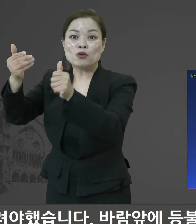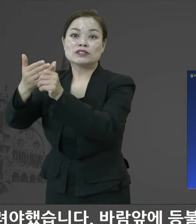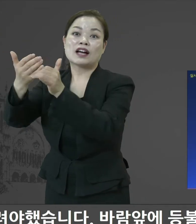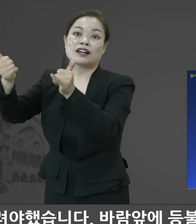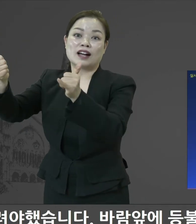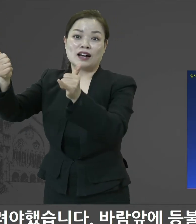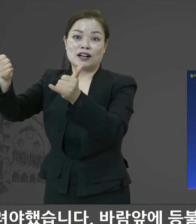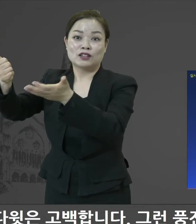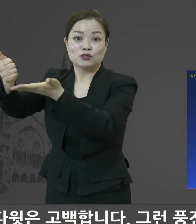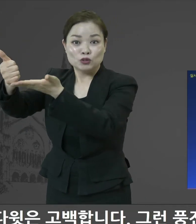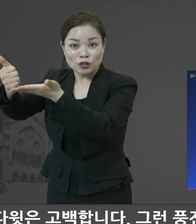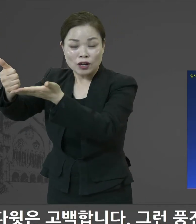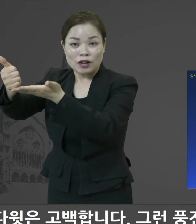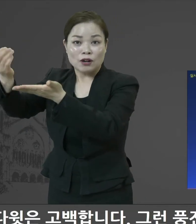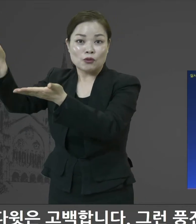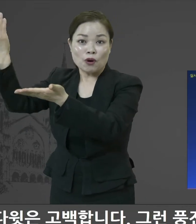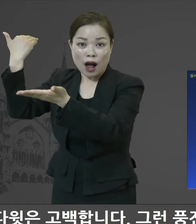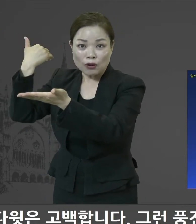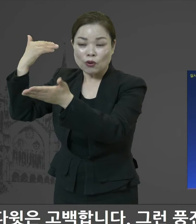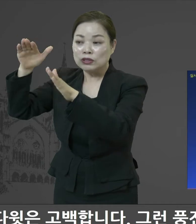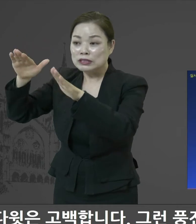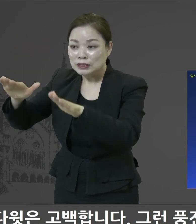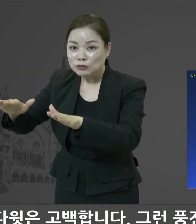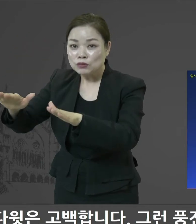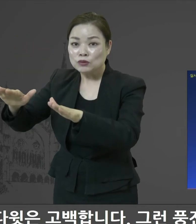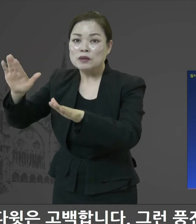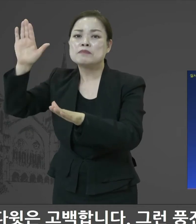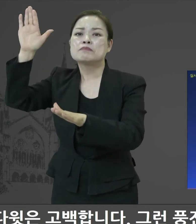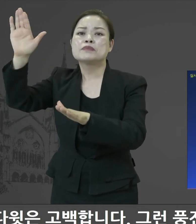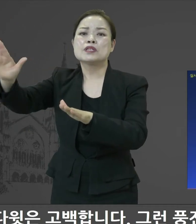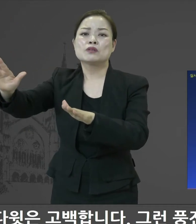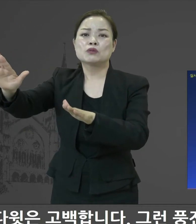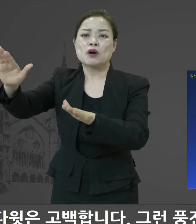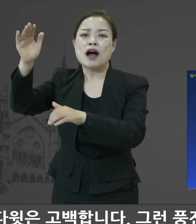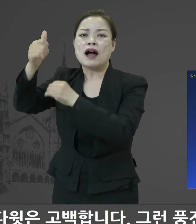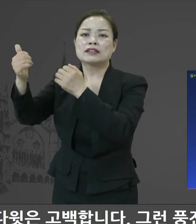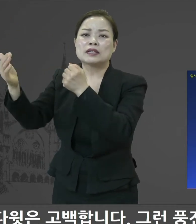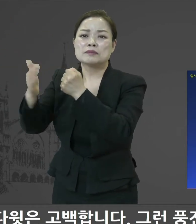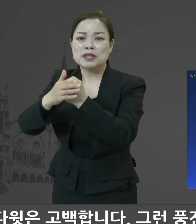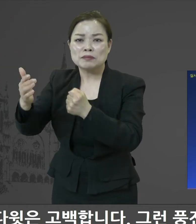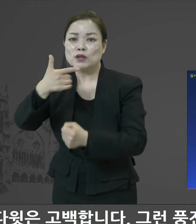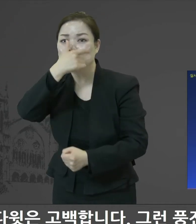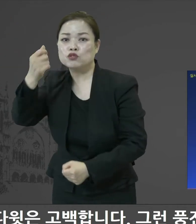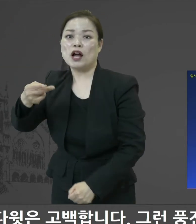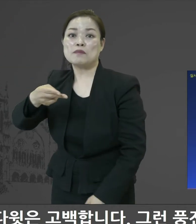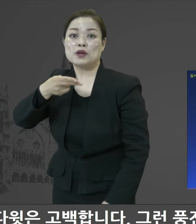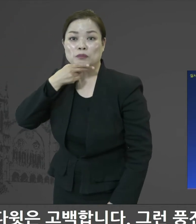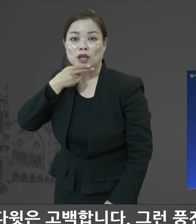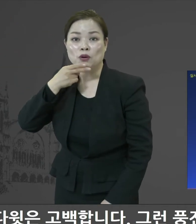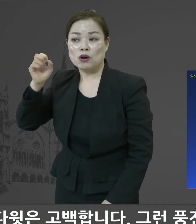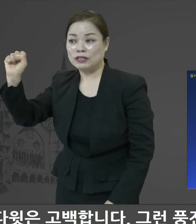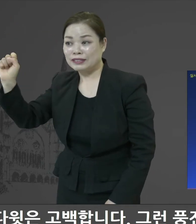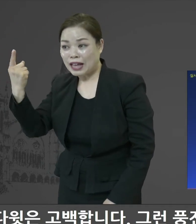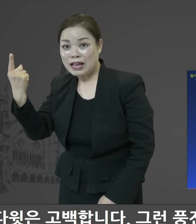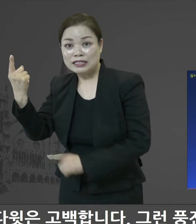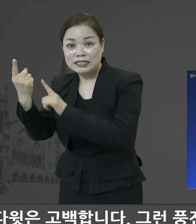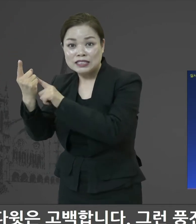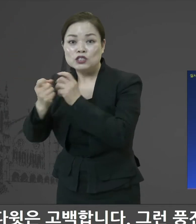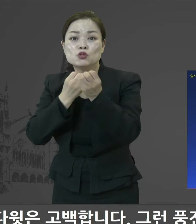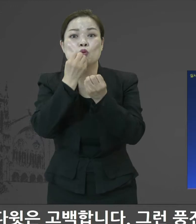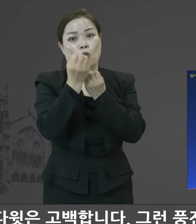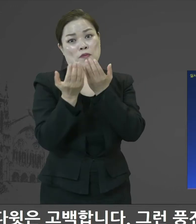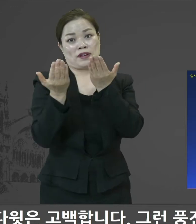되셔서 과거에도 부족함이 없었고 지금도 부족함이 없고 미래에도 하나님 때문에 부족함이 없을 것이라고 다윗이 고백하는